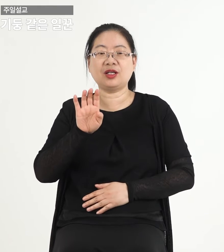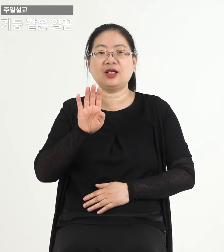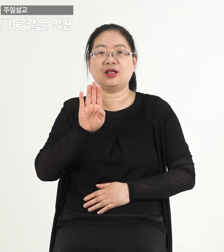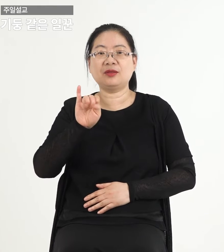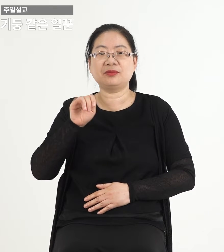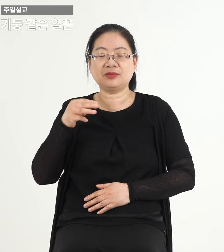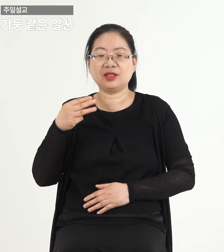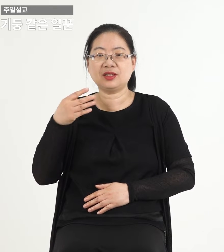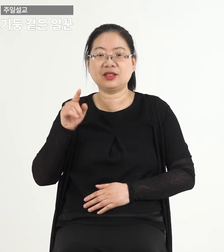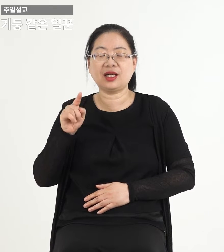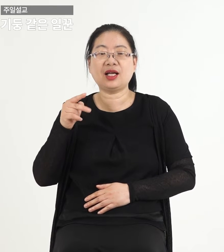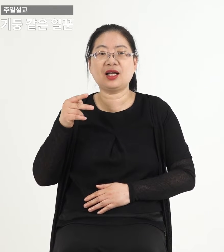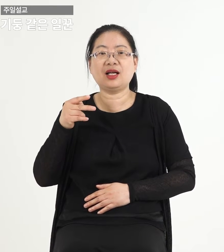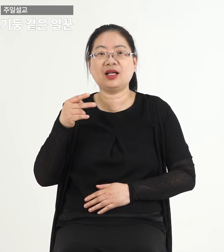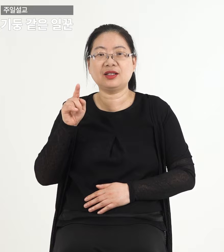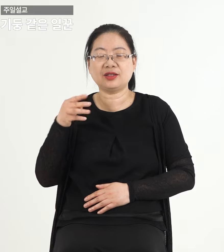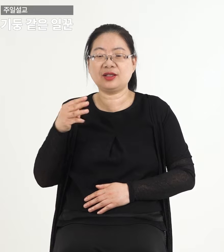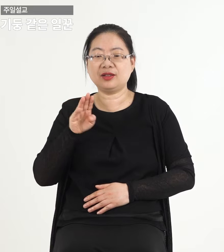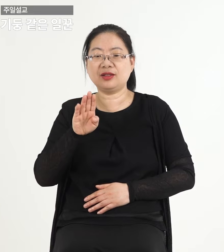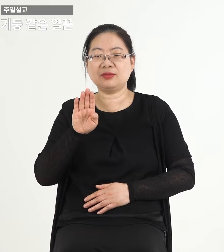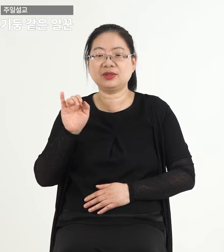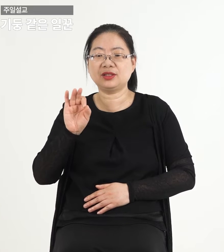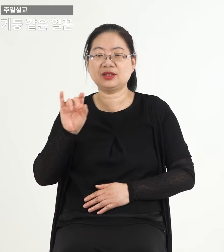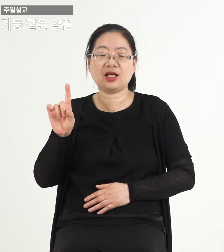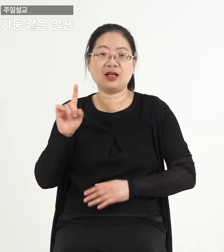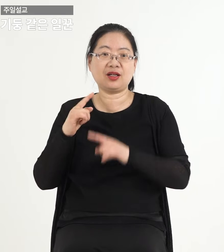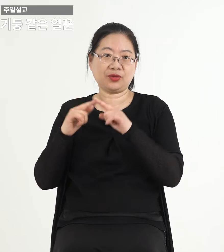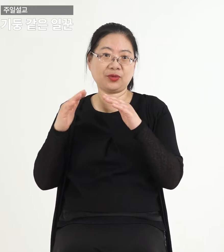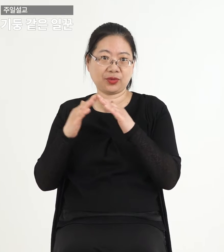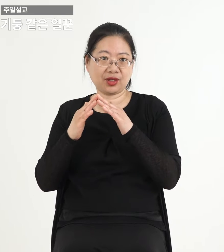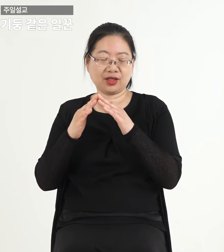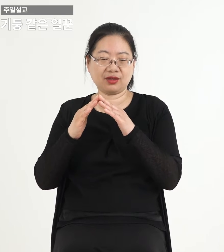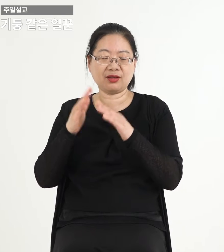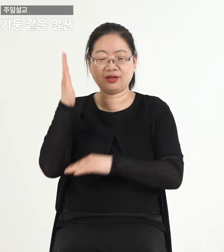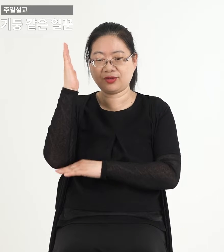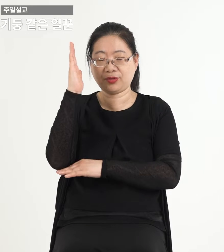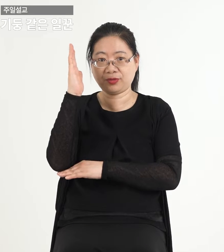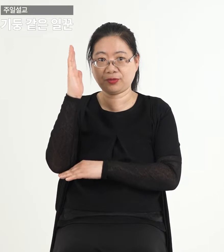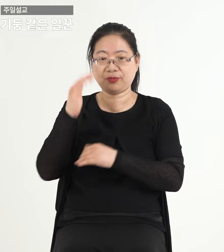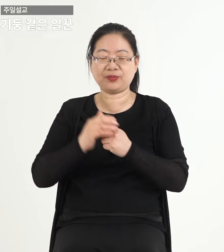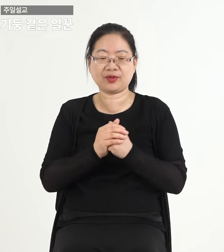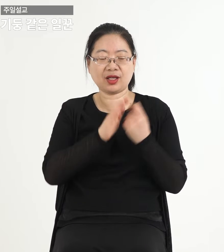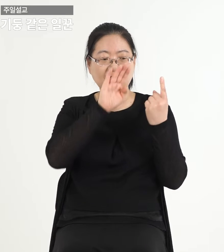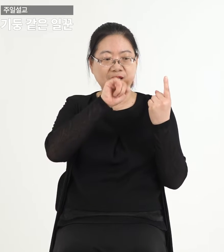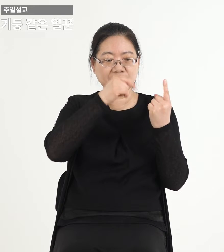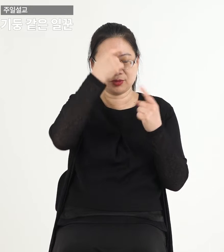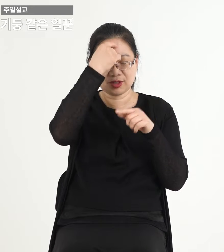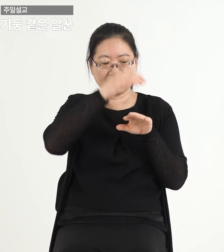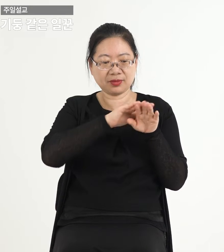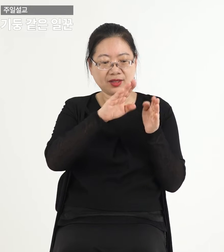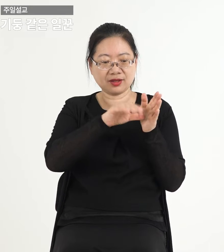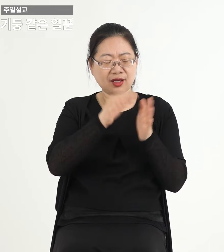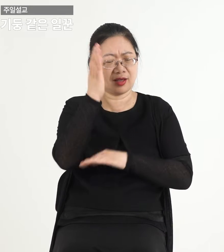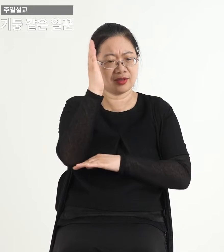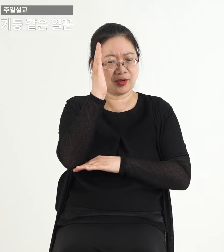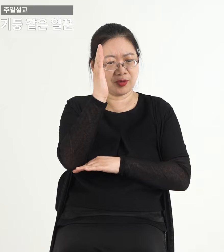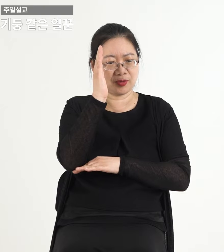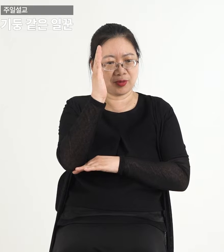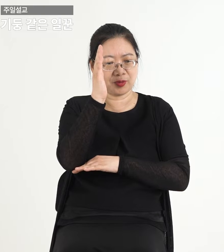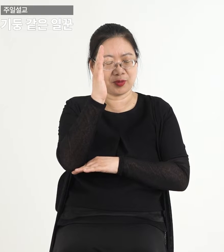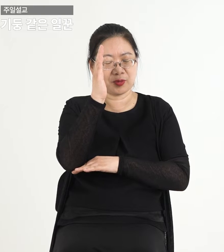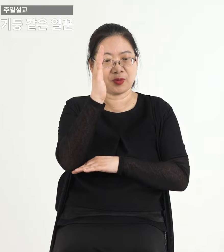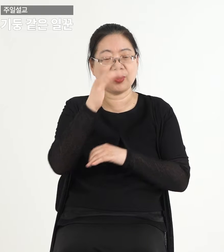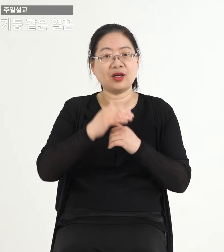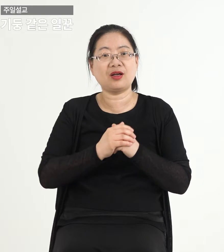일부 때 이 빌라델비아 교회 분량을 다루다 보니까 오늘 빌라델비아